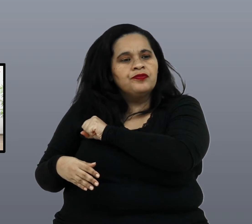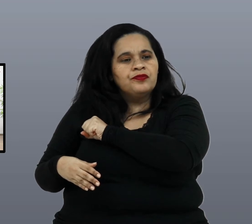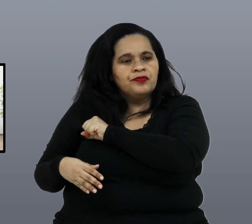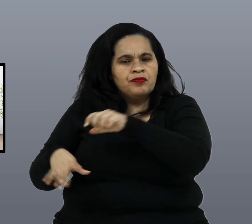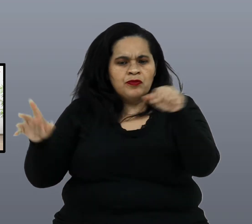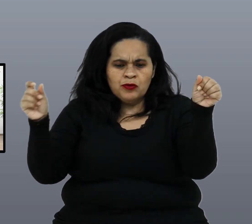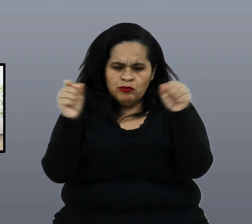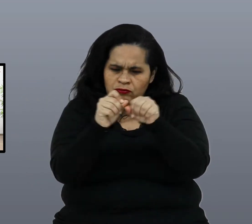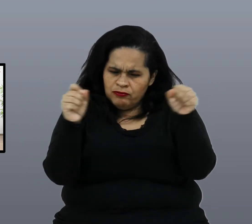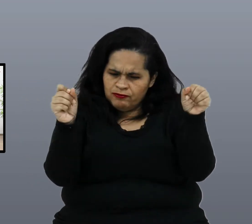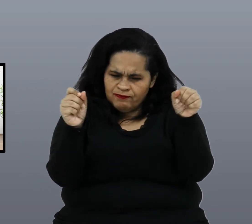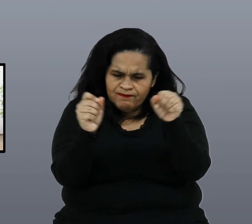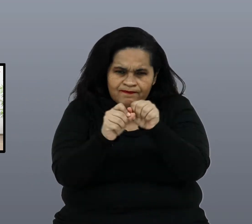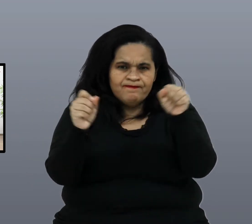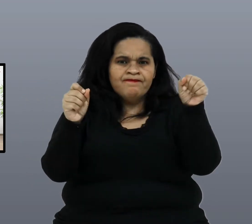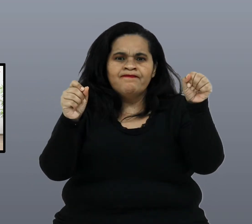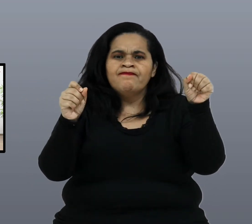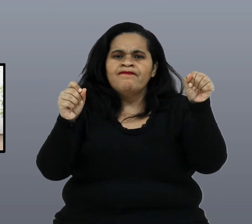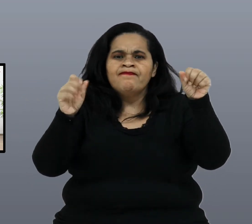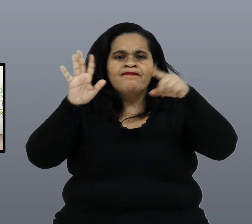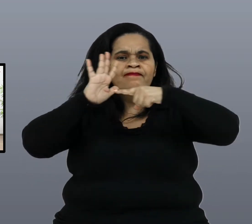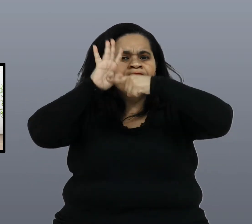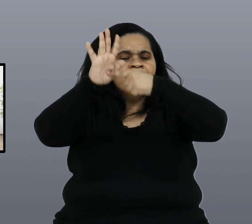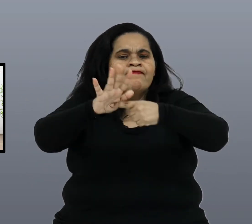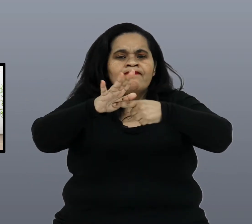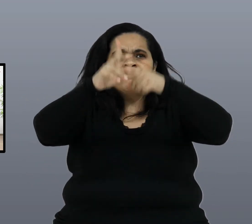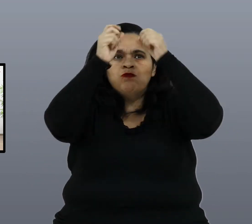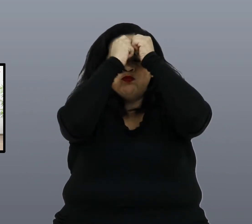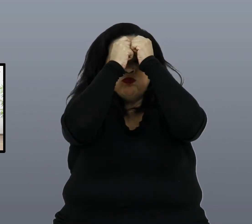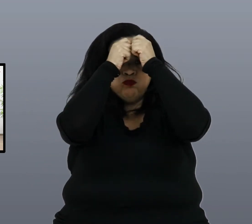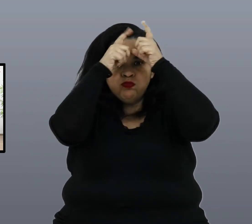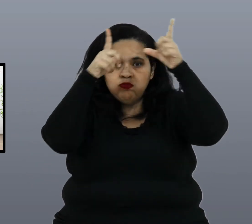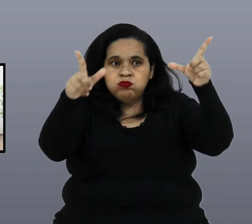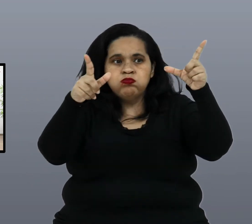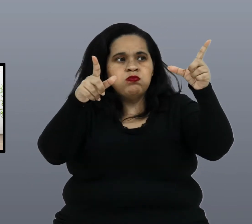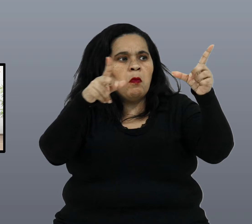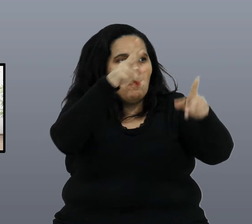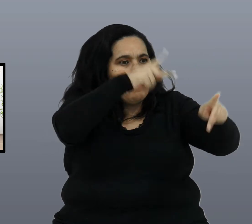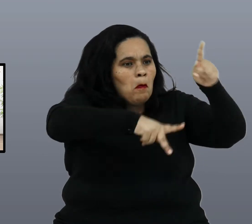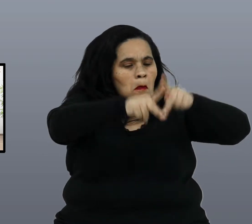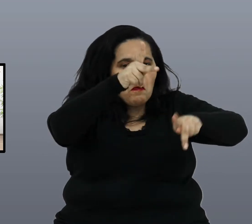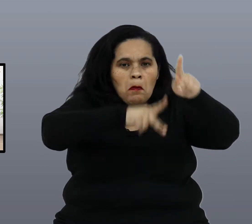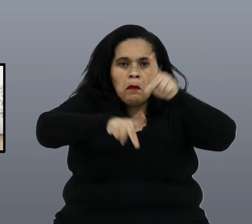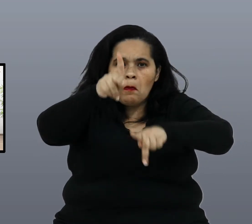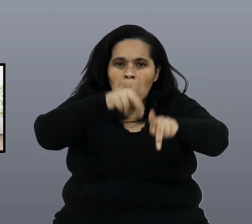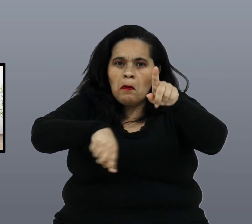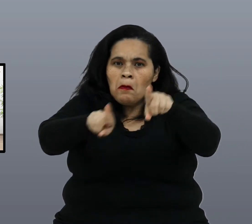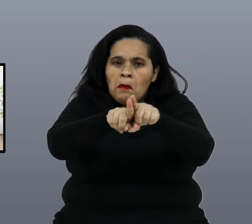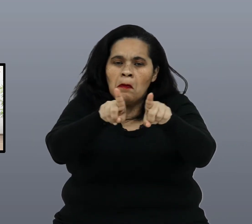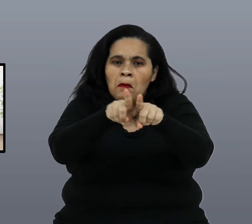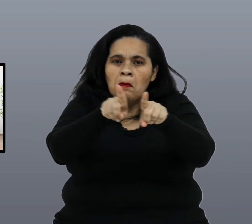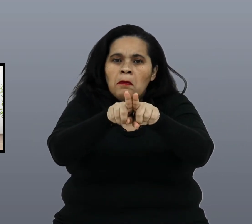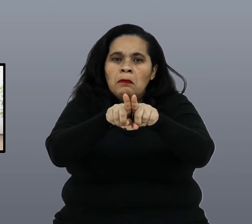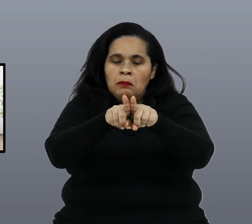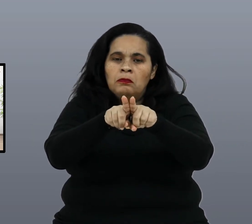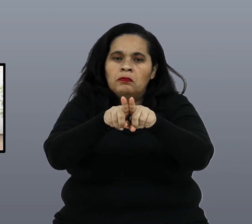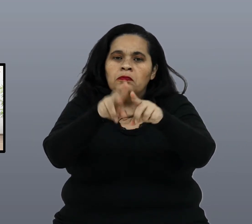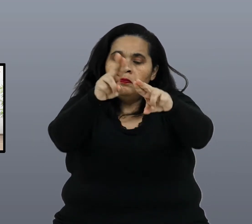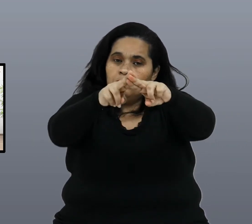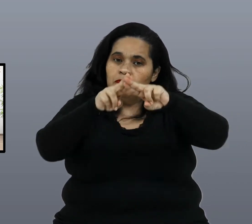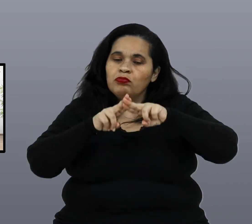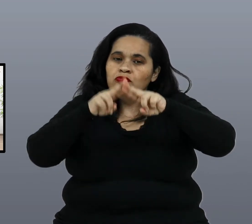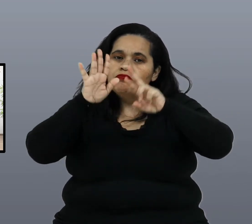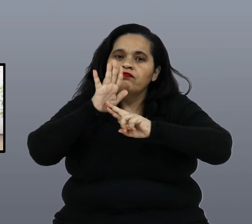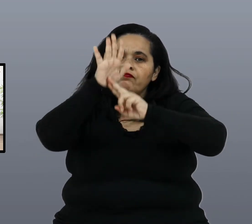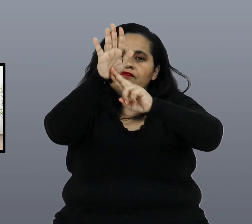faz essa disseminação da cultura e a conquista dos povos numa velocidade assim imensa. E por isso ele é